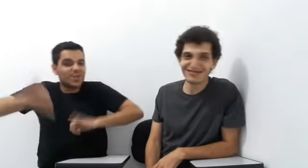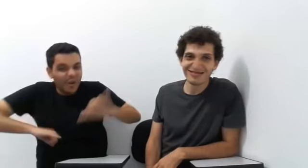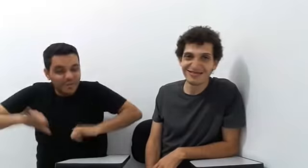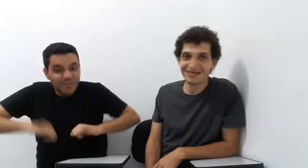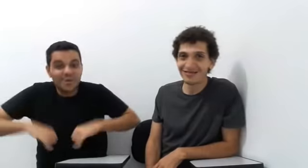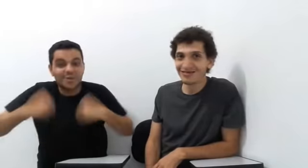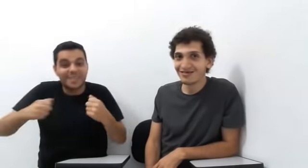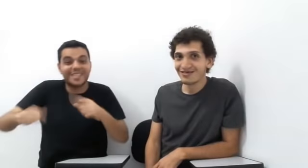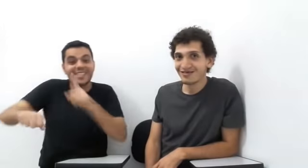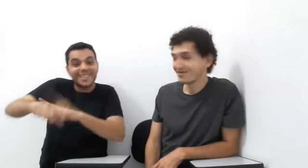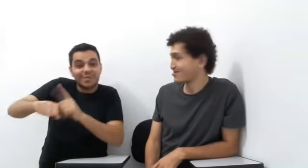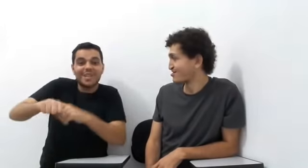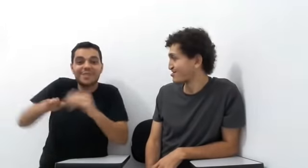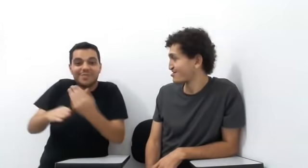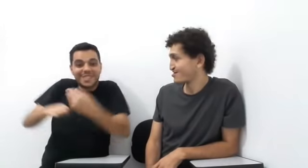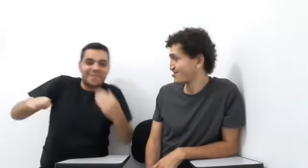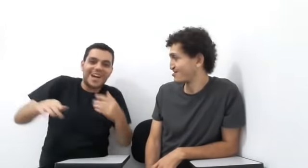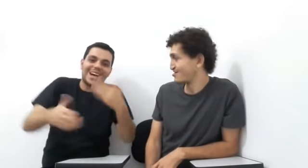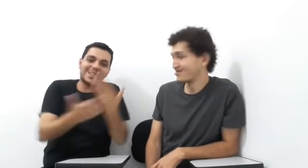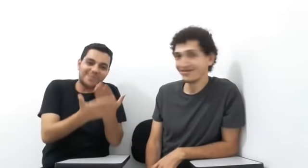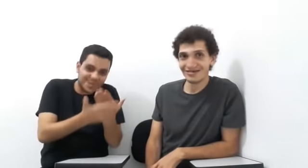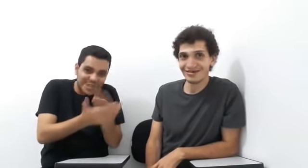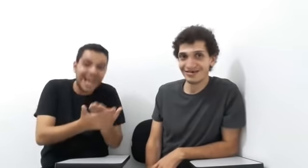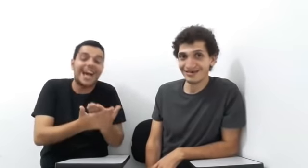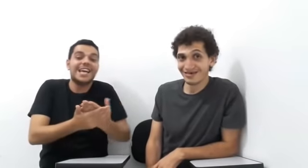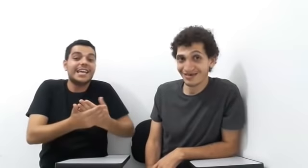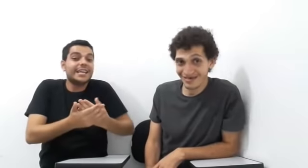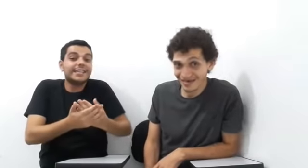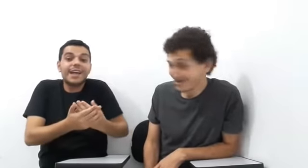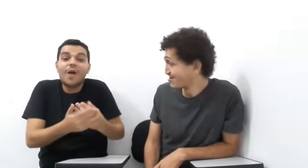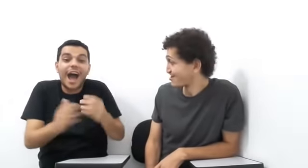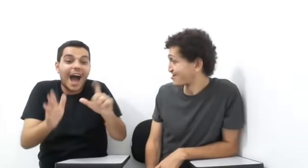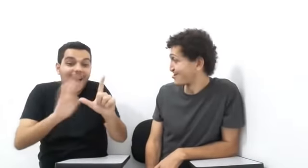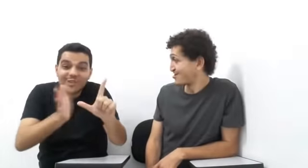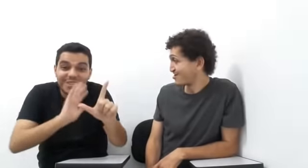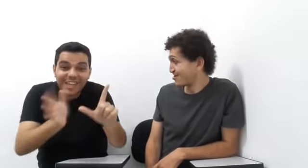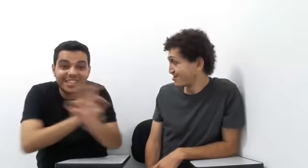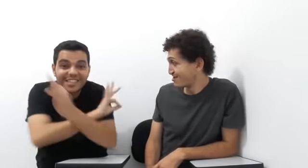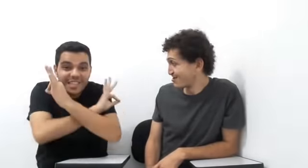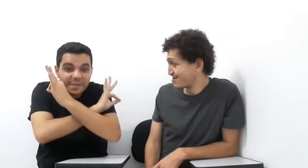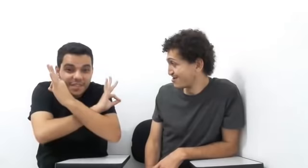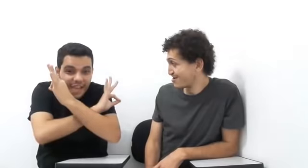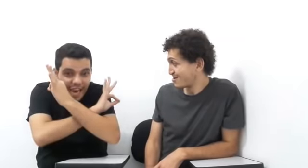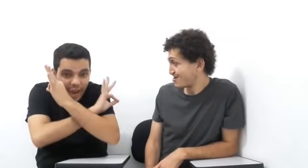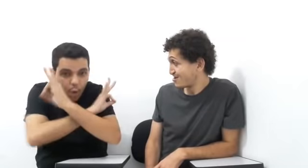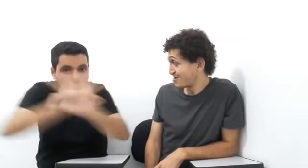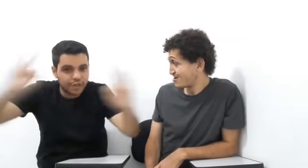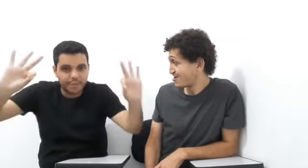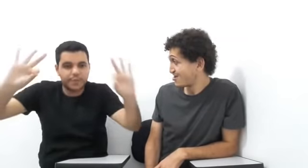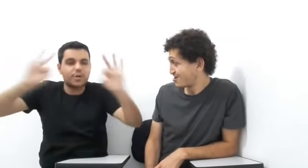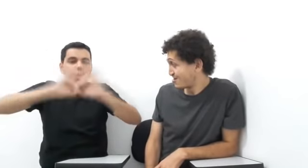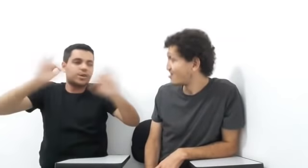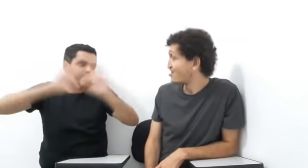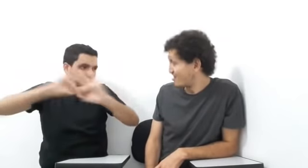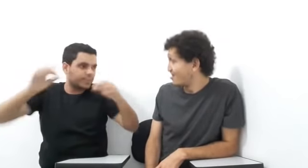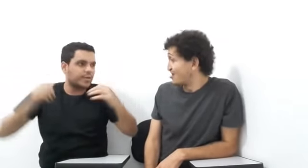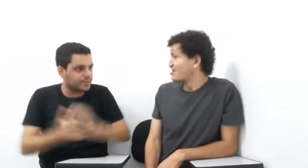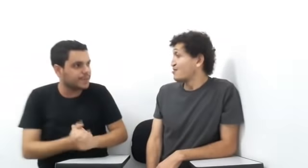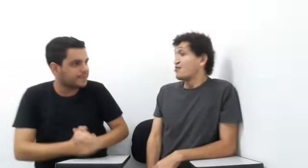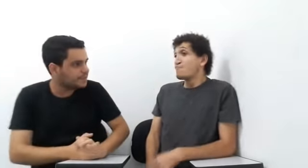sofre muito, precisa ter um tempo separado para estudar. Então, a Faculdade de Letras Libras é ótima, pessoal, ótimo. Mas